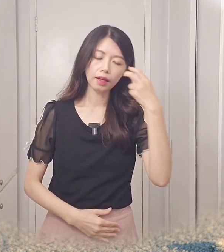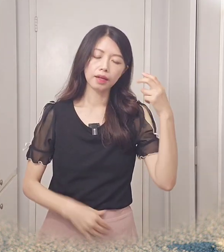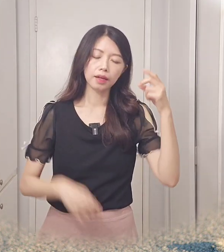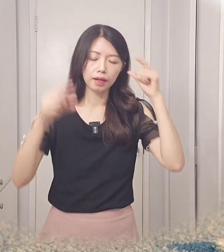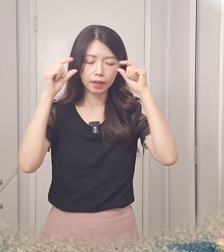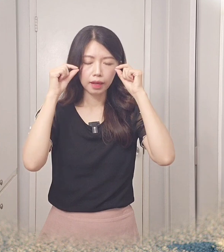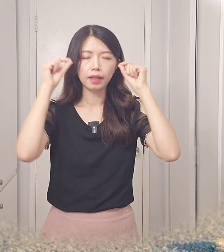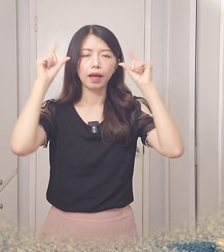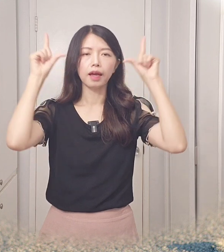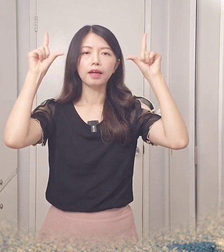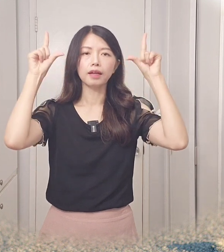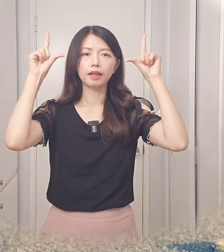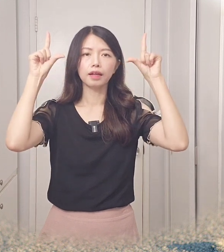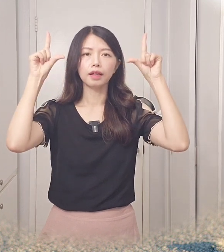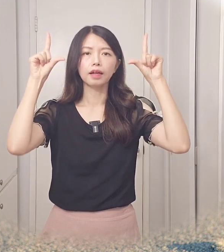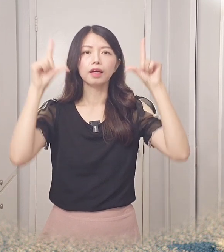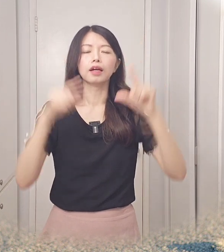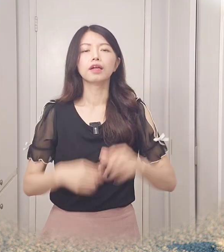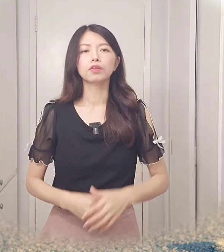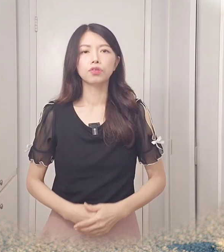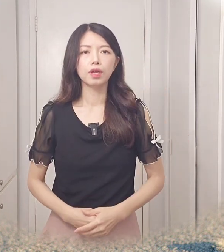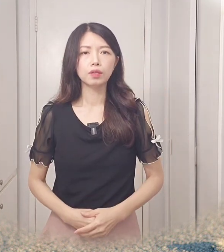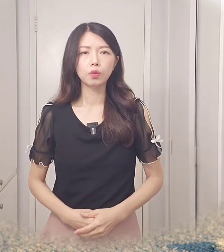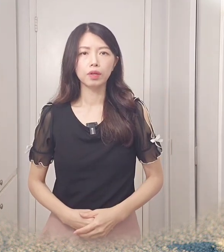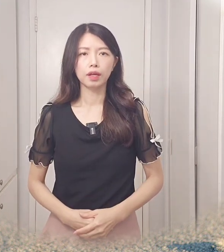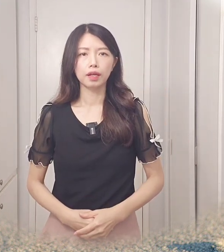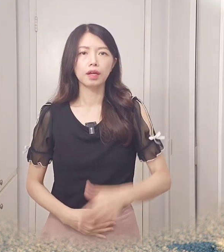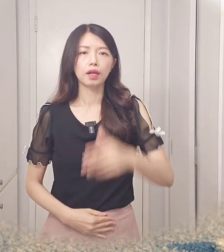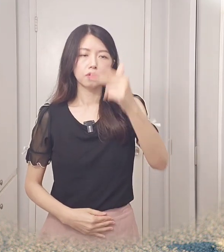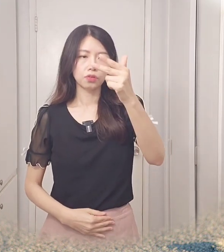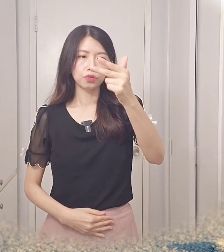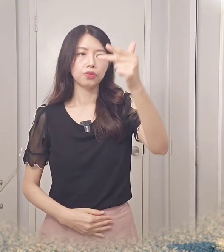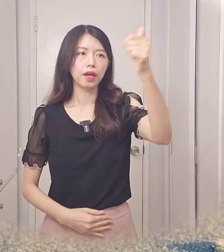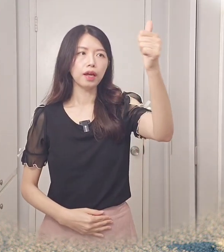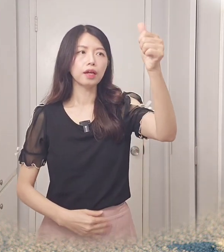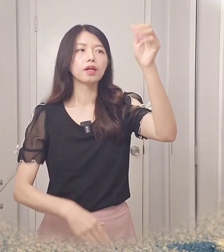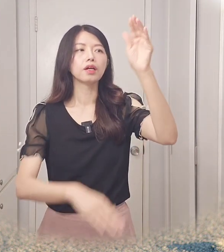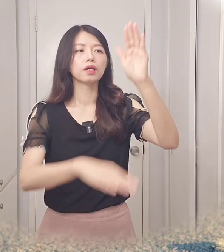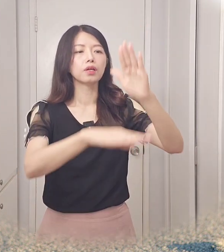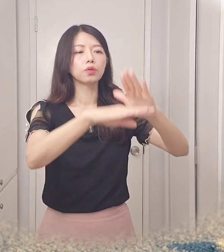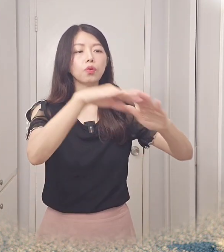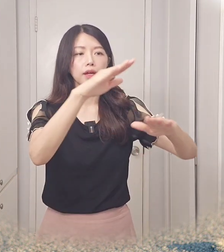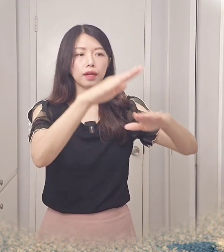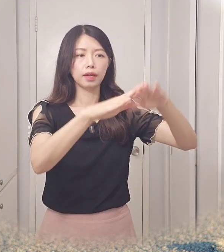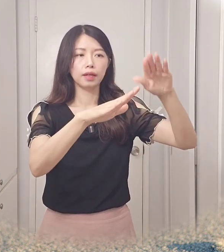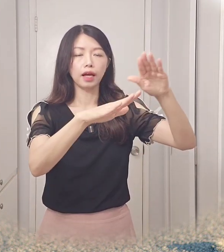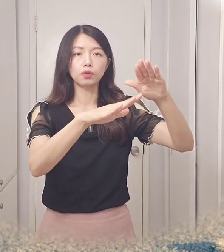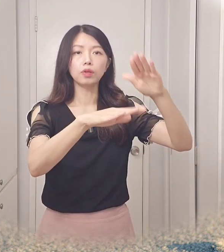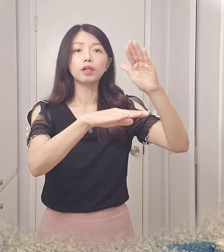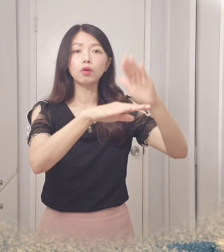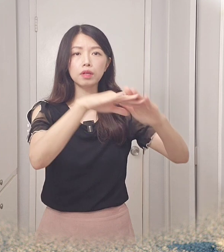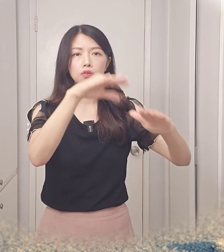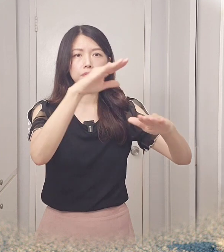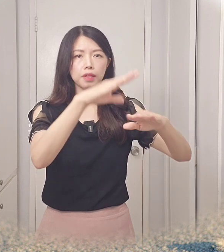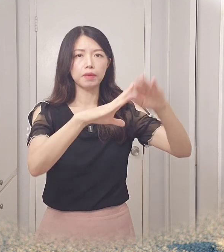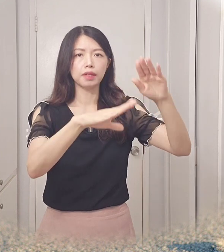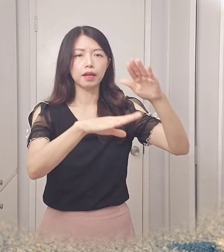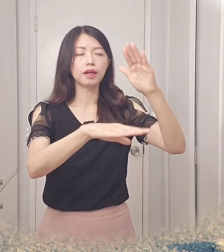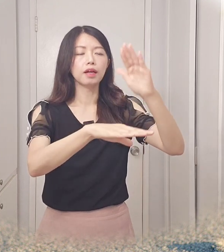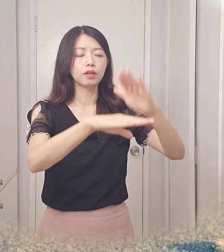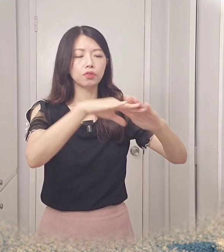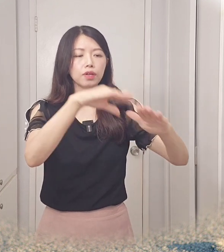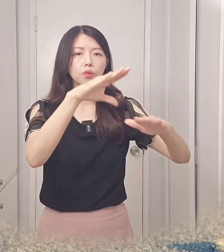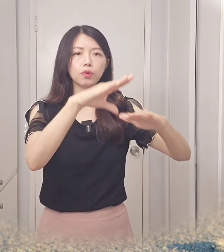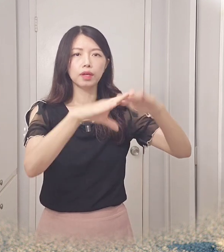자나 깨나. 주의 손이. 주의 손이. 양손을 터치해 주시면